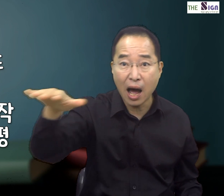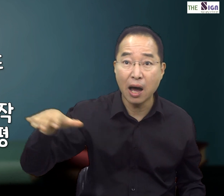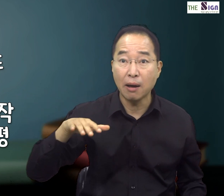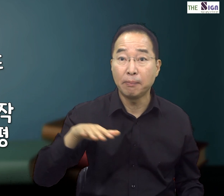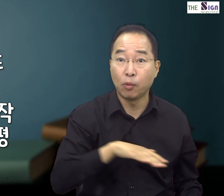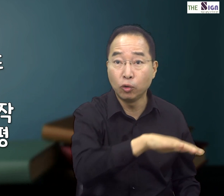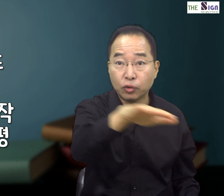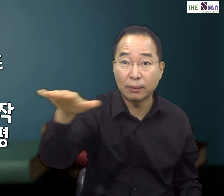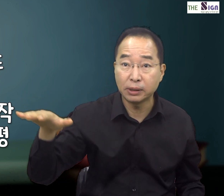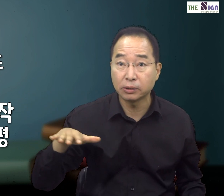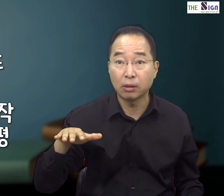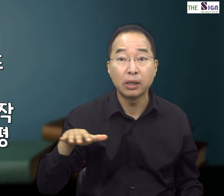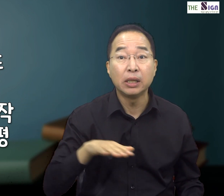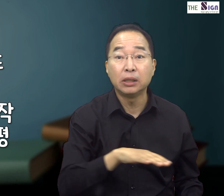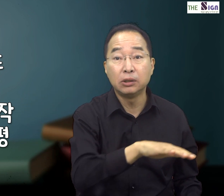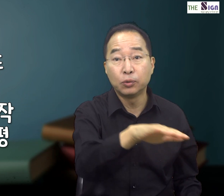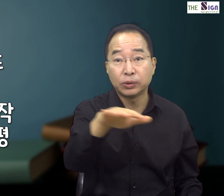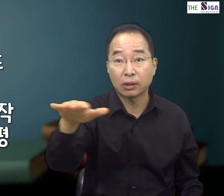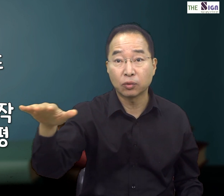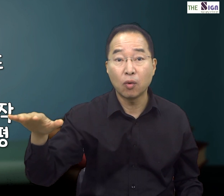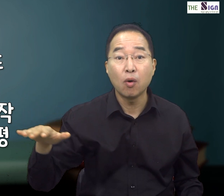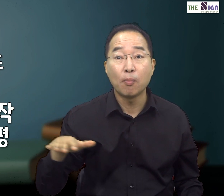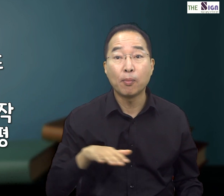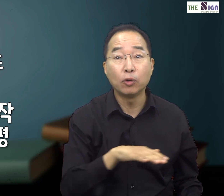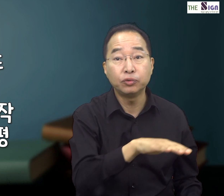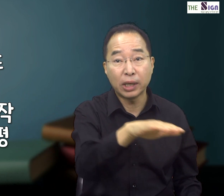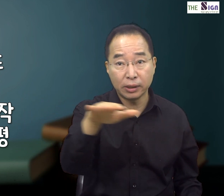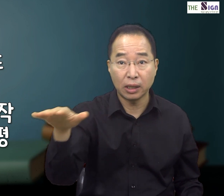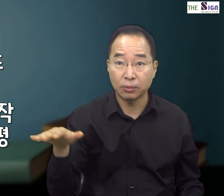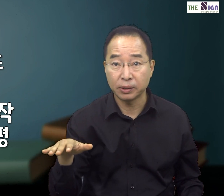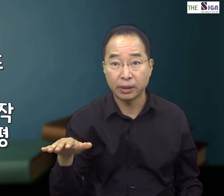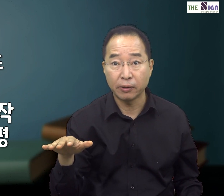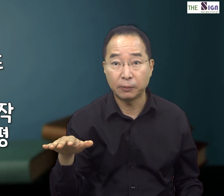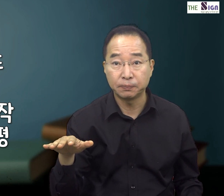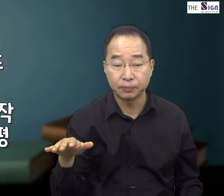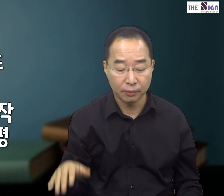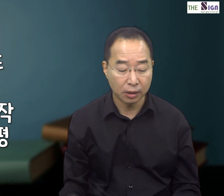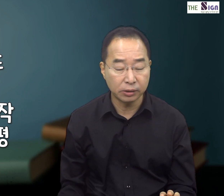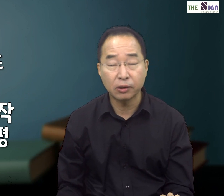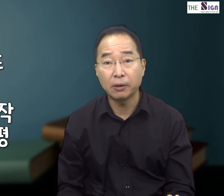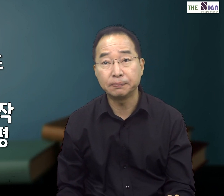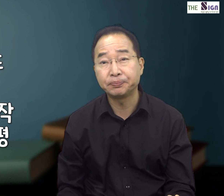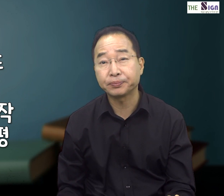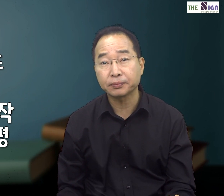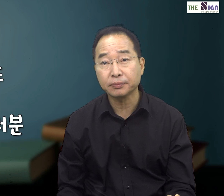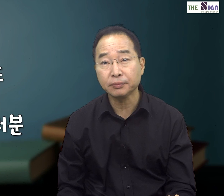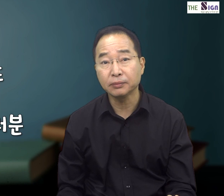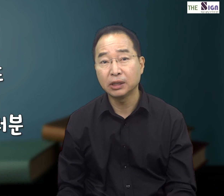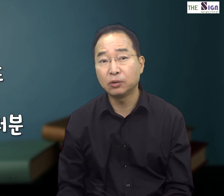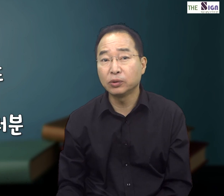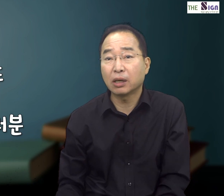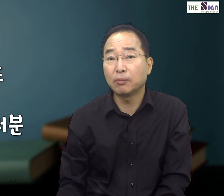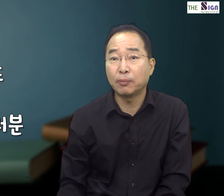다 모두 하면서 이 동작도 모두라는 개념이 돼요. 그래서 이 동작을 뭐 보고